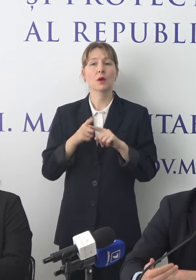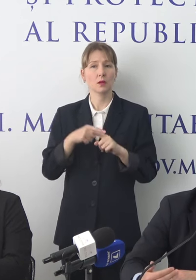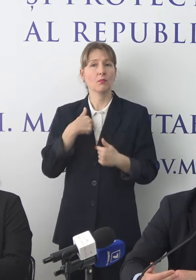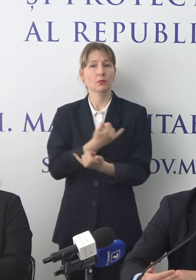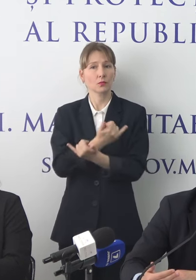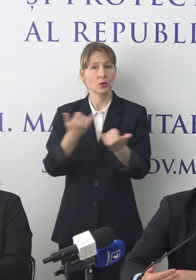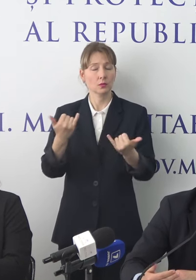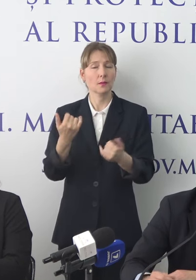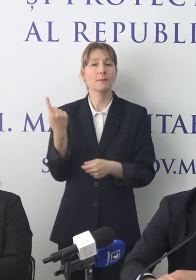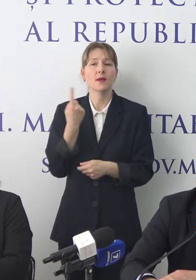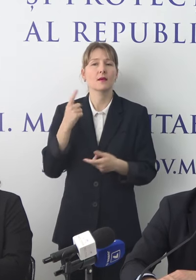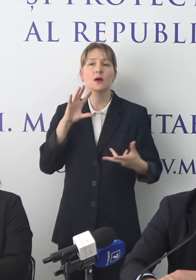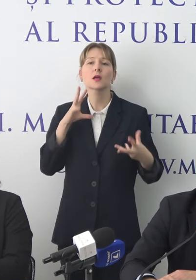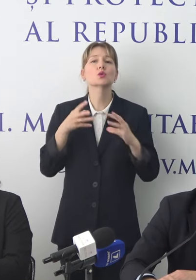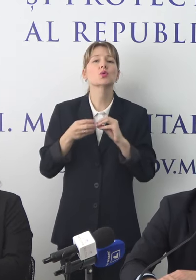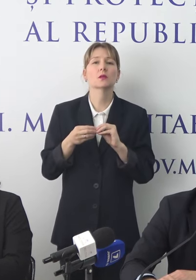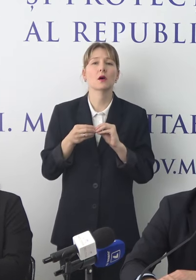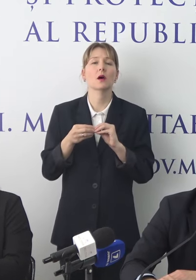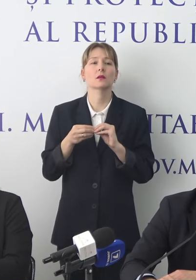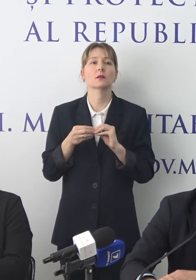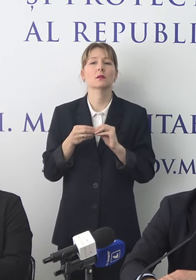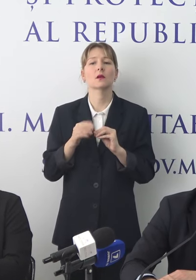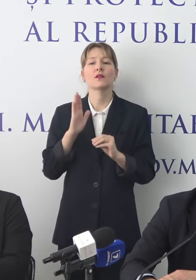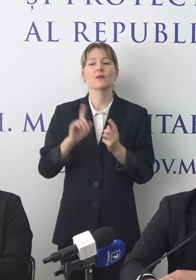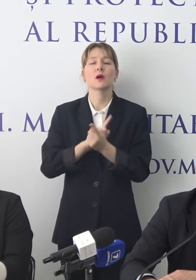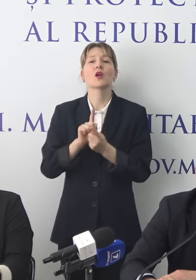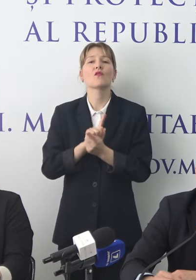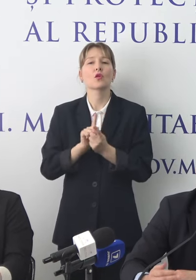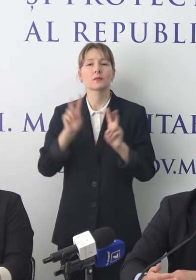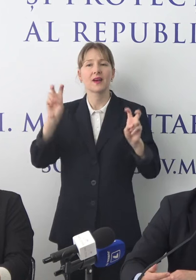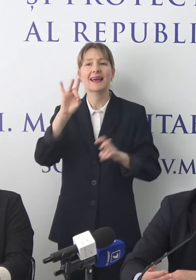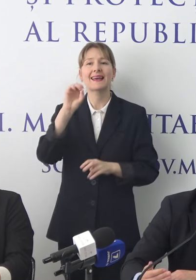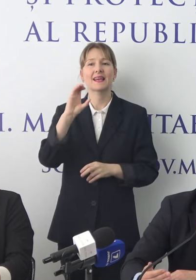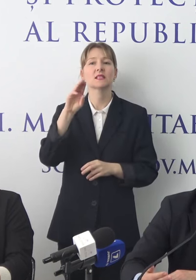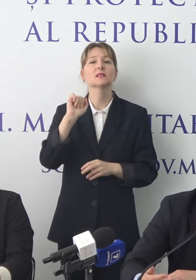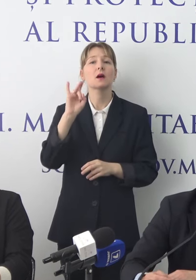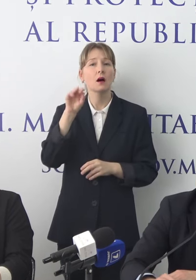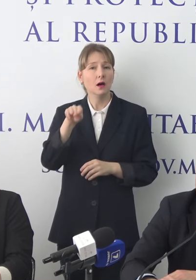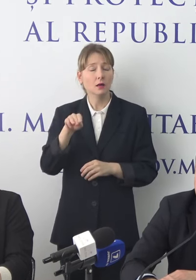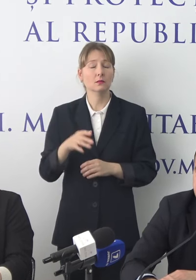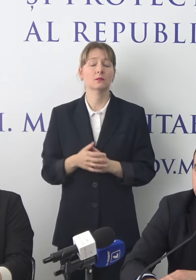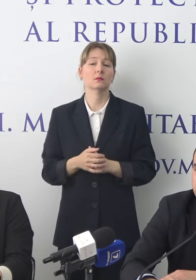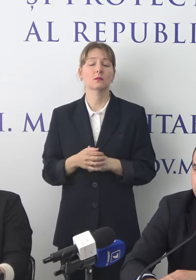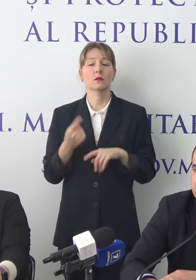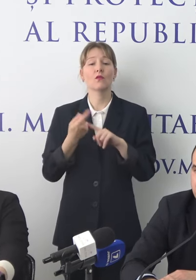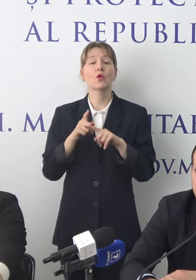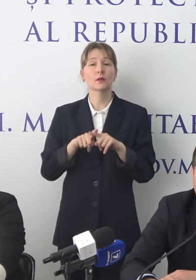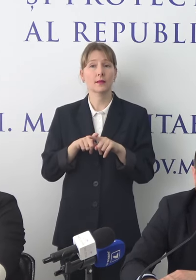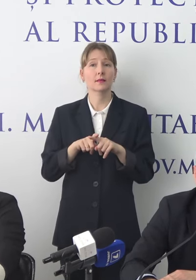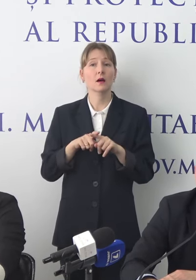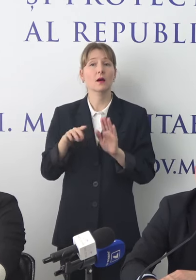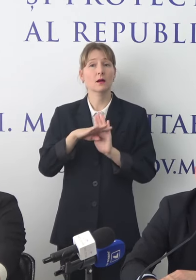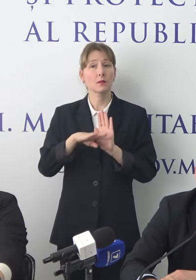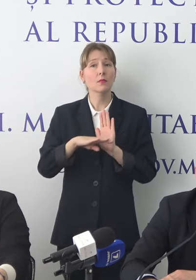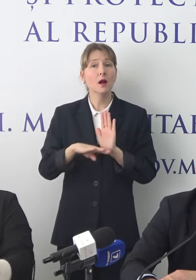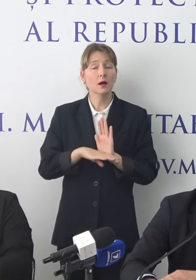rezultate, primele rezultate în cadrul reformei Restart, care se referă la sistemul de protecție a